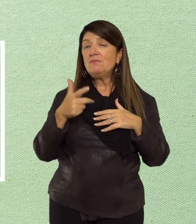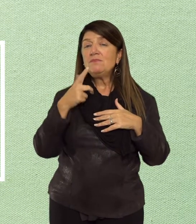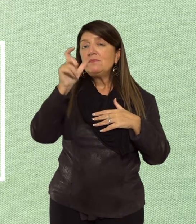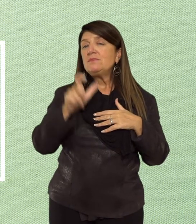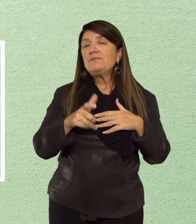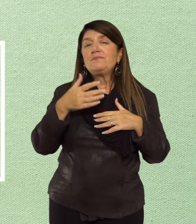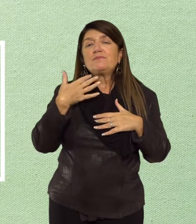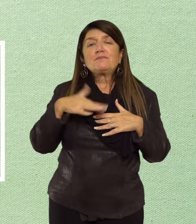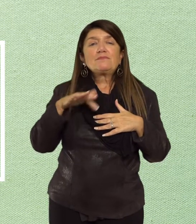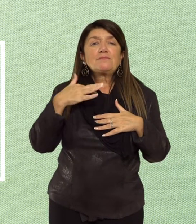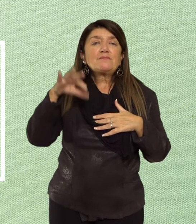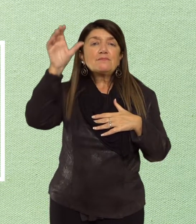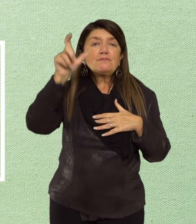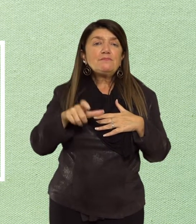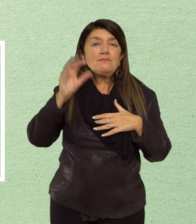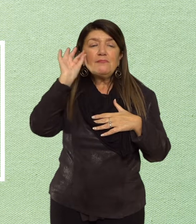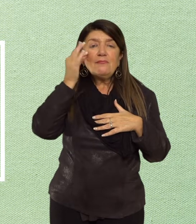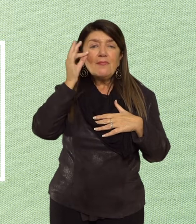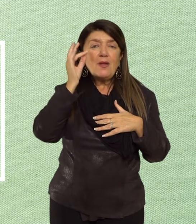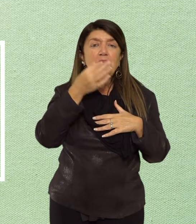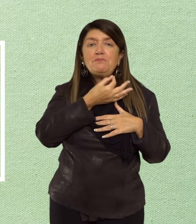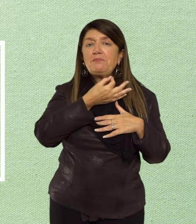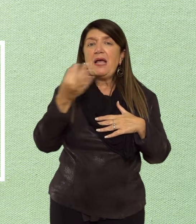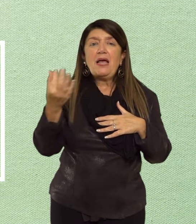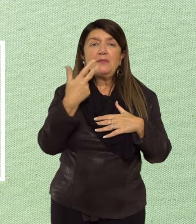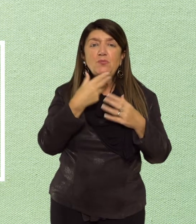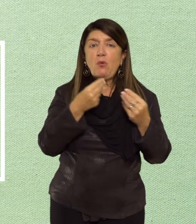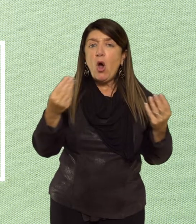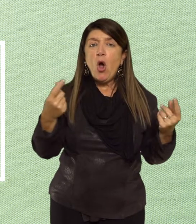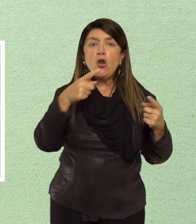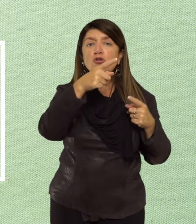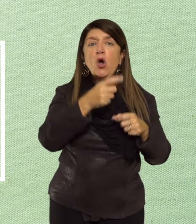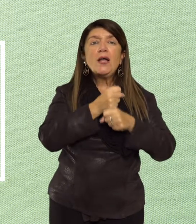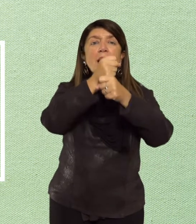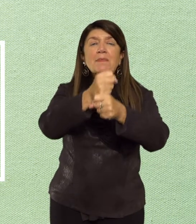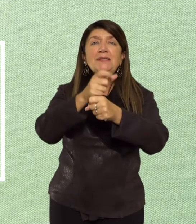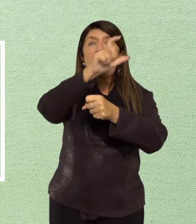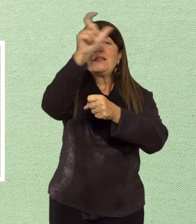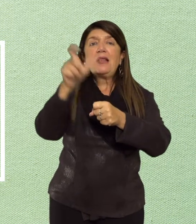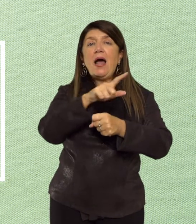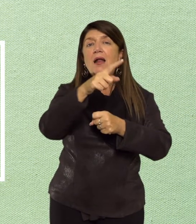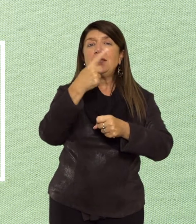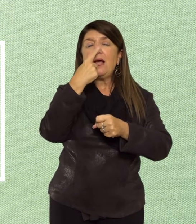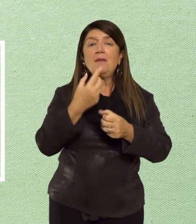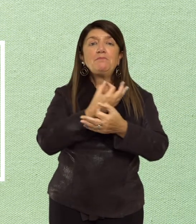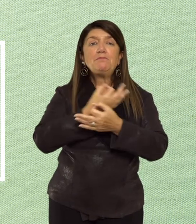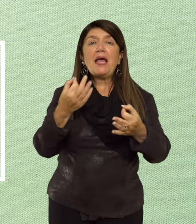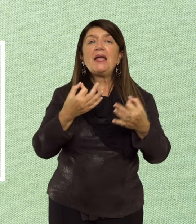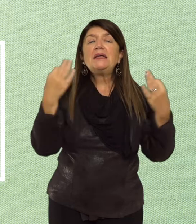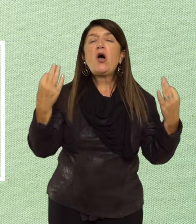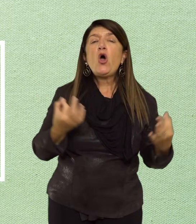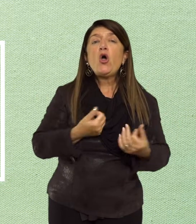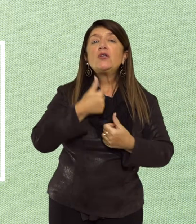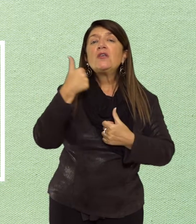veramente squisita che secondo me rappresenta benissimo il nostro popolo. Tutte le volte ha sempre una buona parola. Da quando